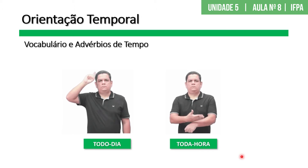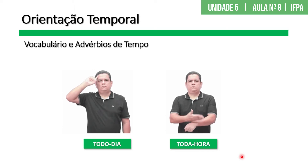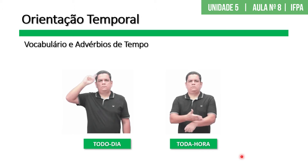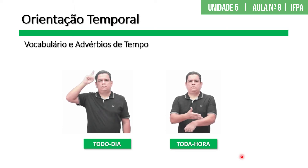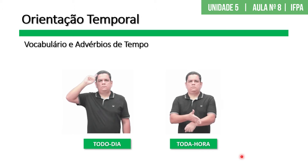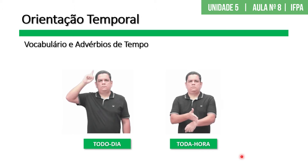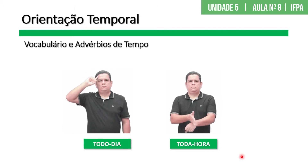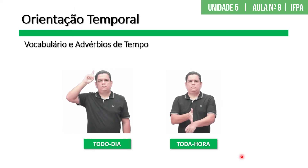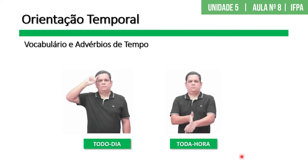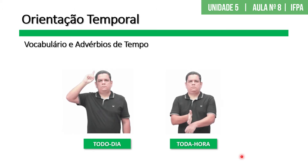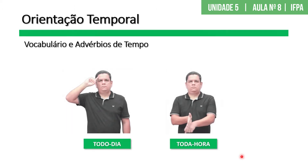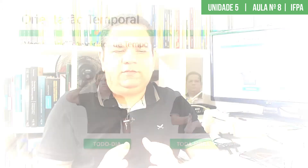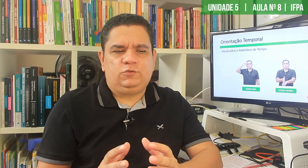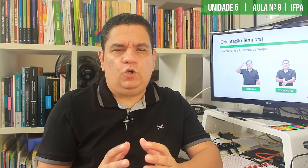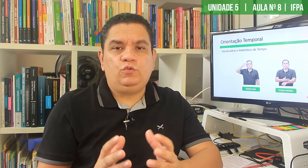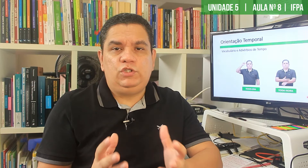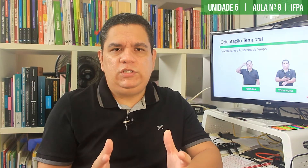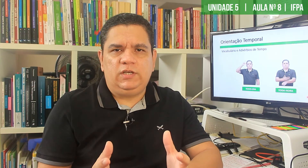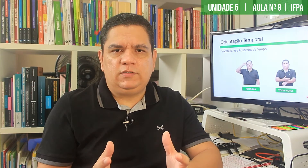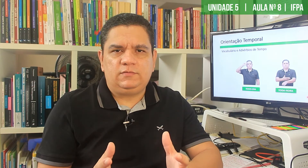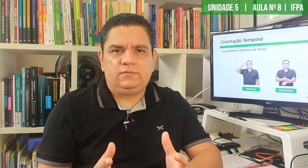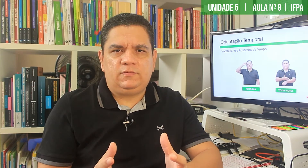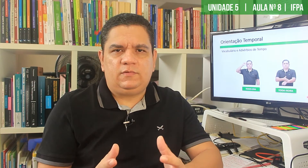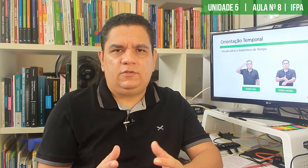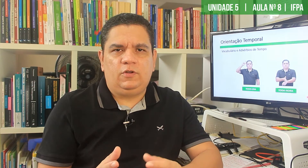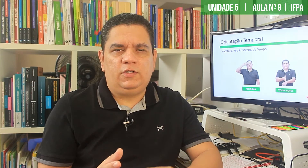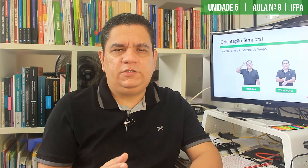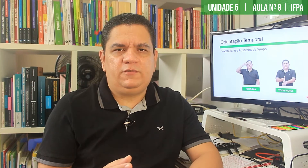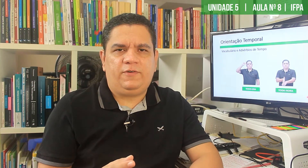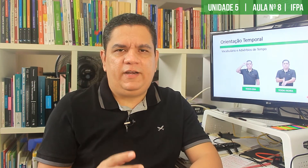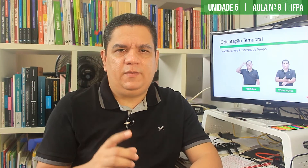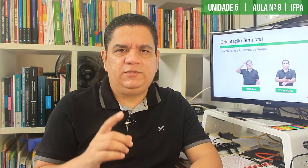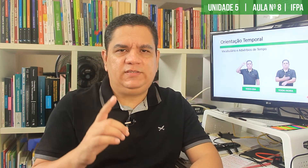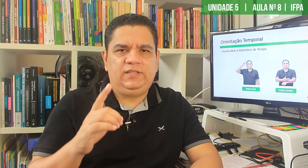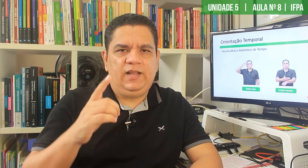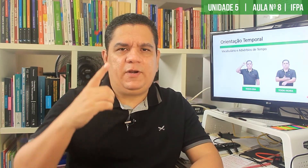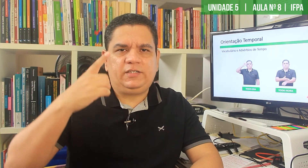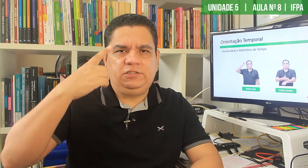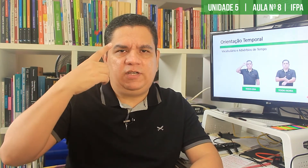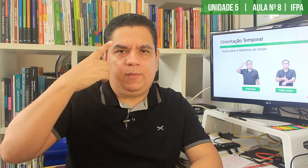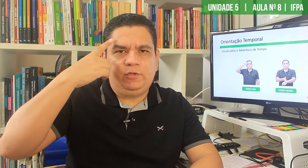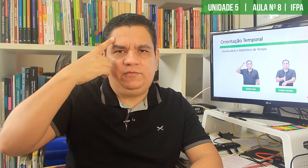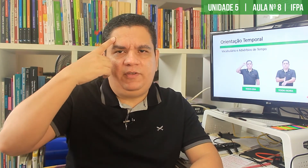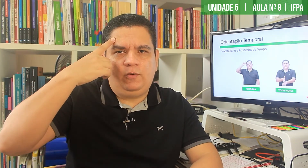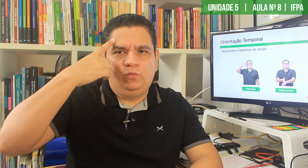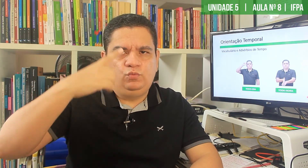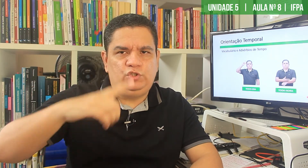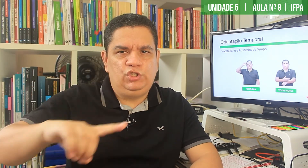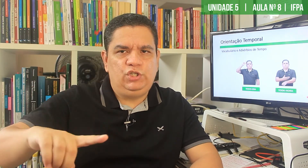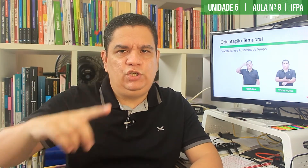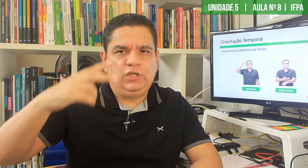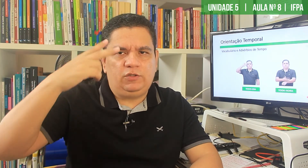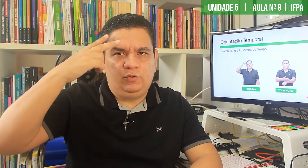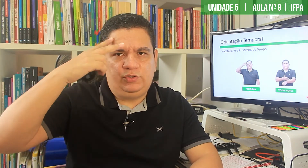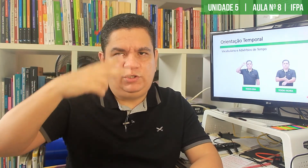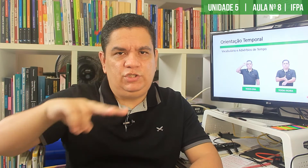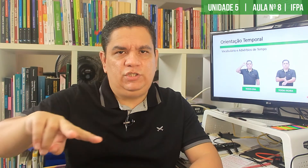Então, todo dia nós faríamos assim. Lembra que a gente acabou de ver 1 dia, 2 dias,